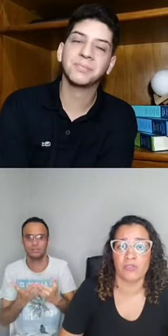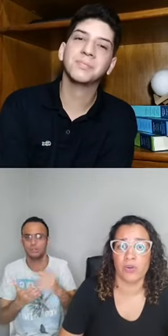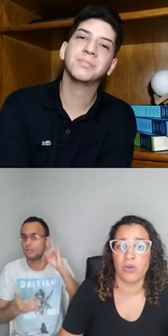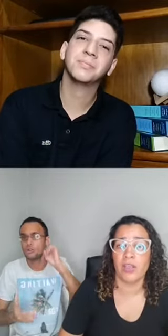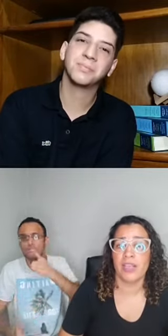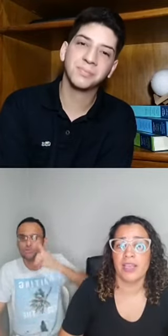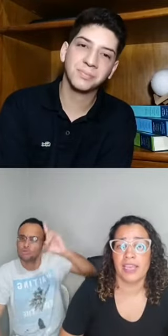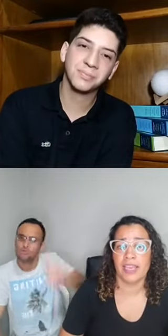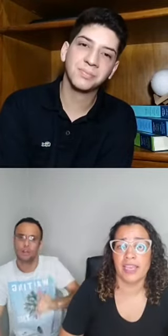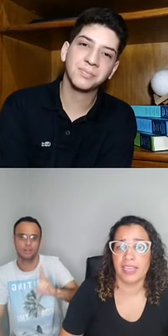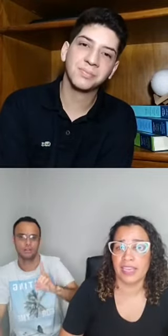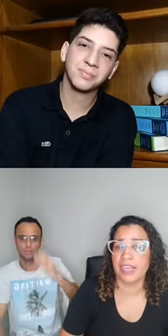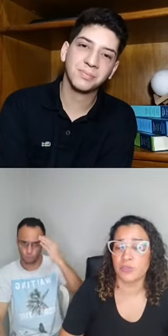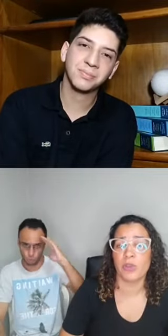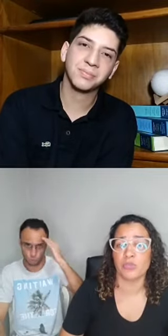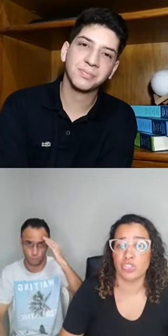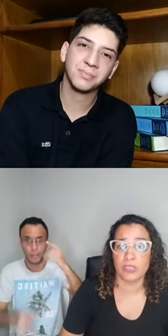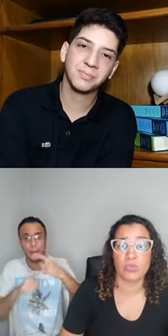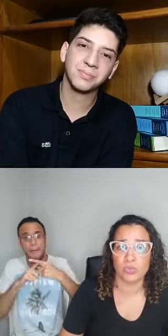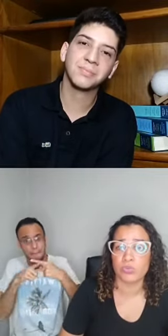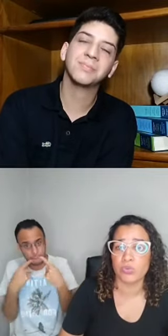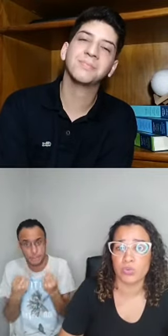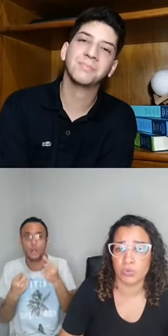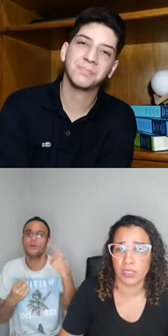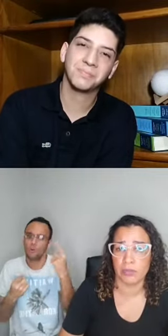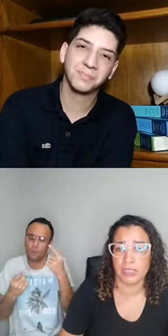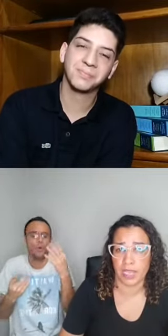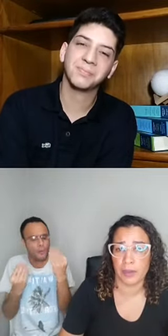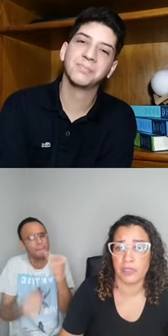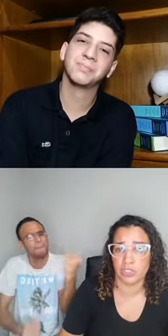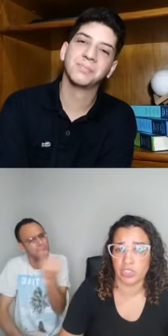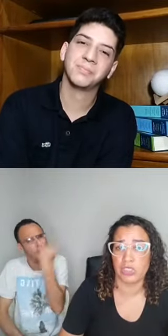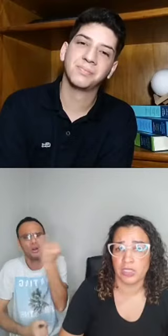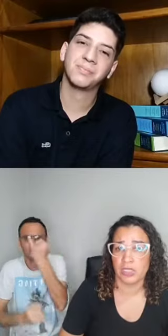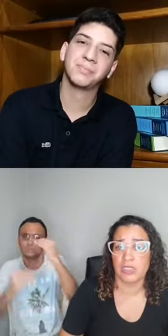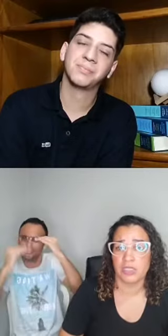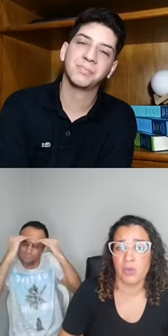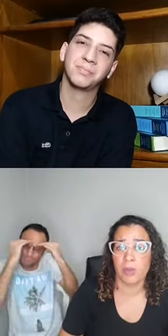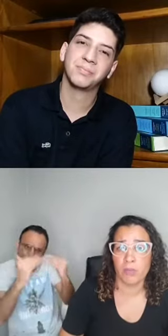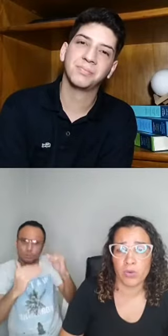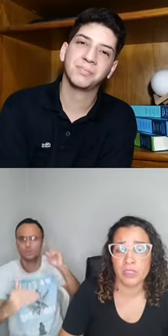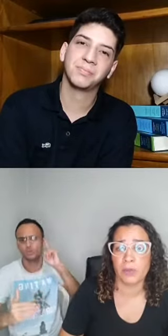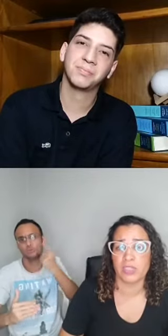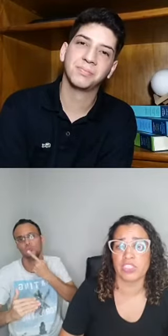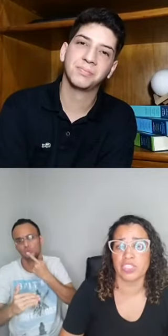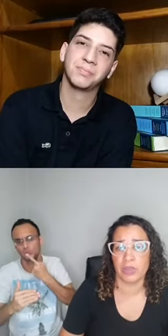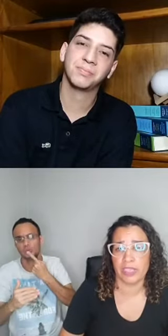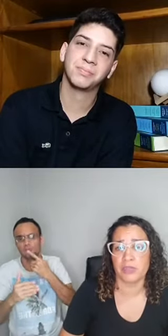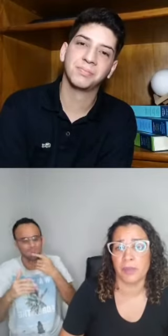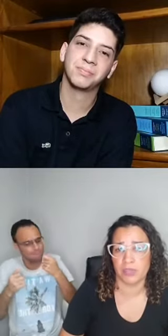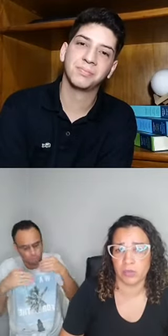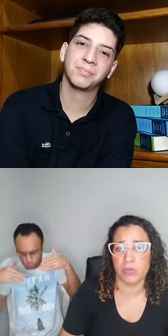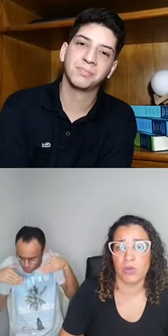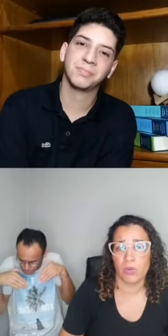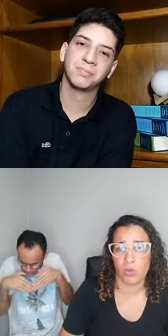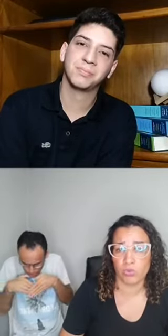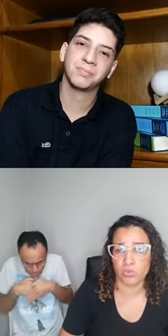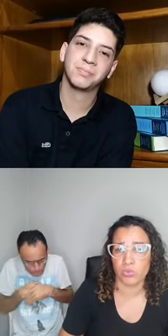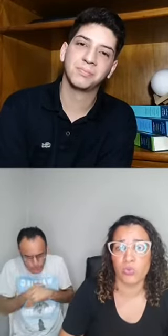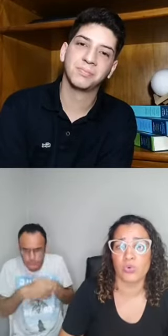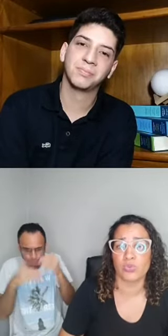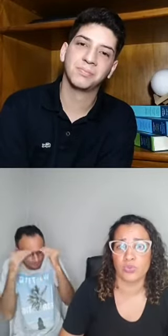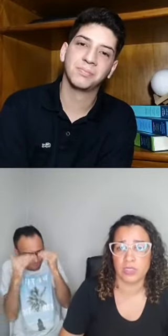eu vou requerer isso, porque é um direito do surdo ter intérprete. Então, é muito importante a gente ter o respeito